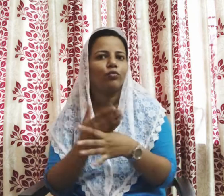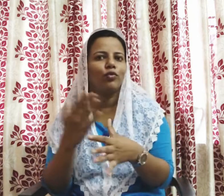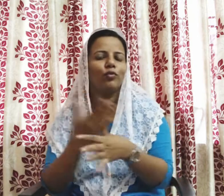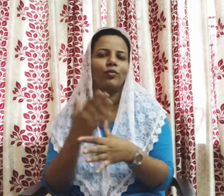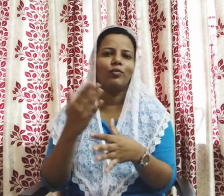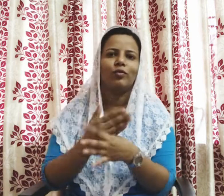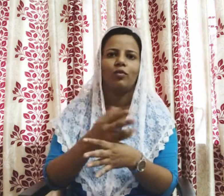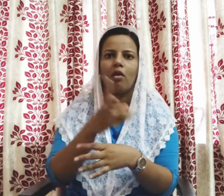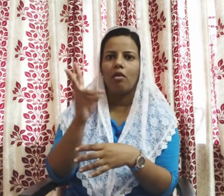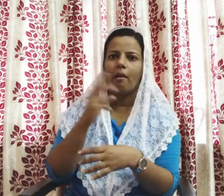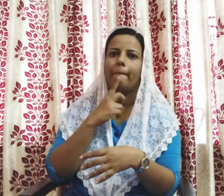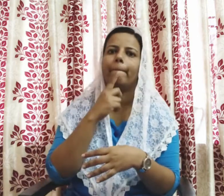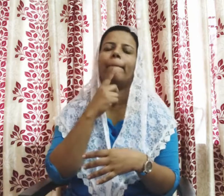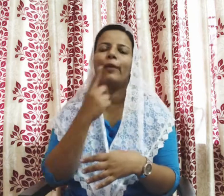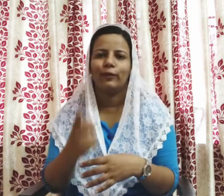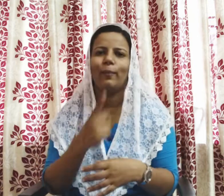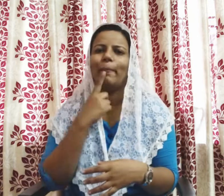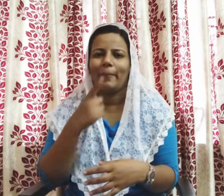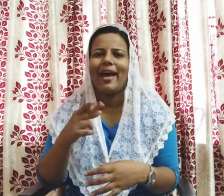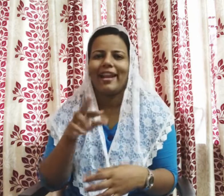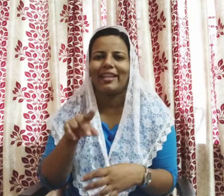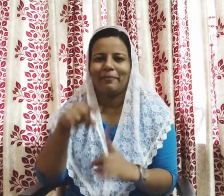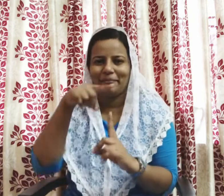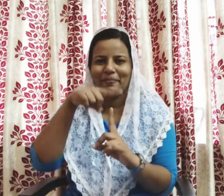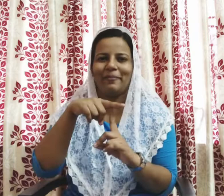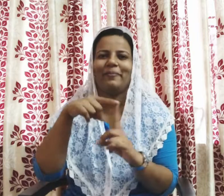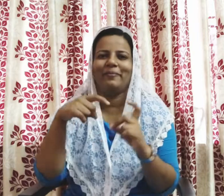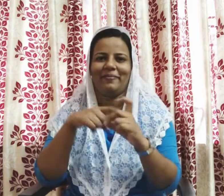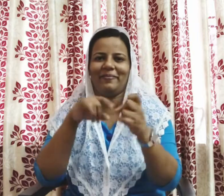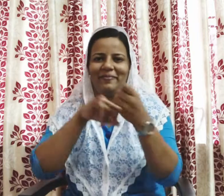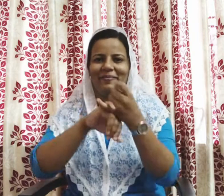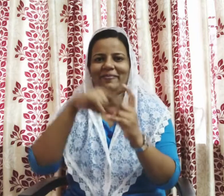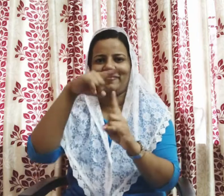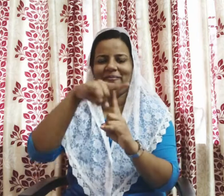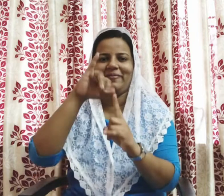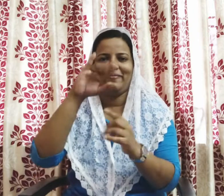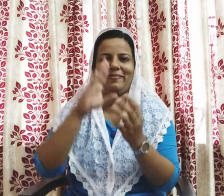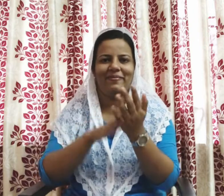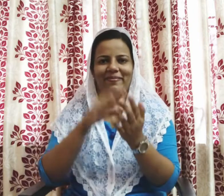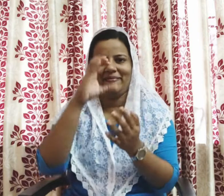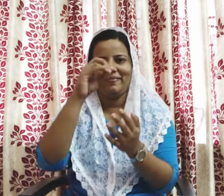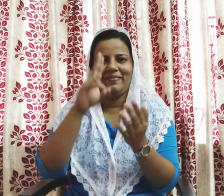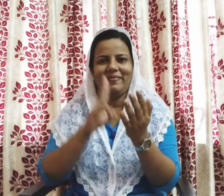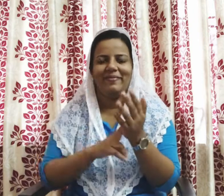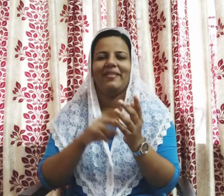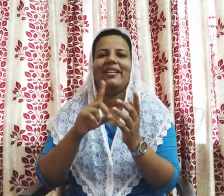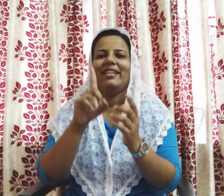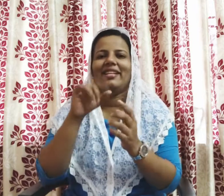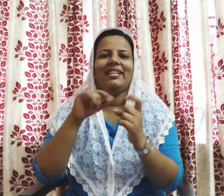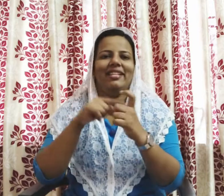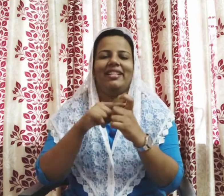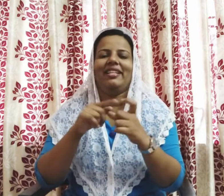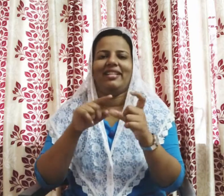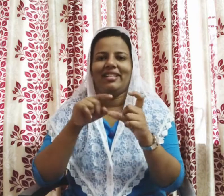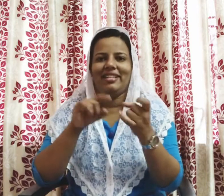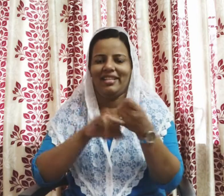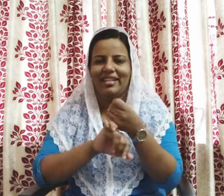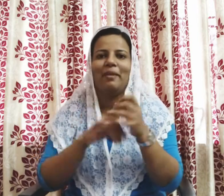ആമേൻ പരിശുദ്ധാത്മാവ് യേശുവിനെ മാനിഫെസ്റ്റ് ചെയ്യുവാൻ തുടങ്ങി. അപ്പോൾ യേശു മരിച്ച് അടക്കപ്പെട്ട് ഉയർത്തെഴുന്നേറ്റ് ജീവിക്കുന്നു